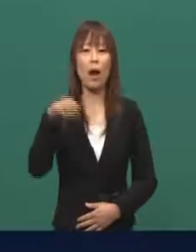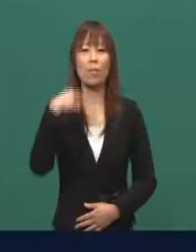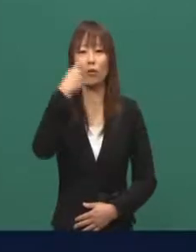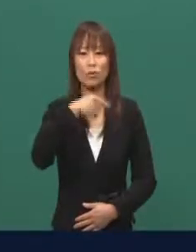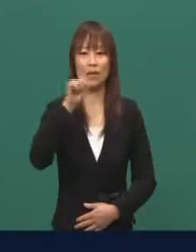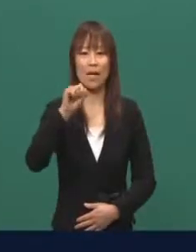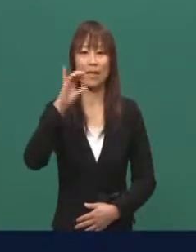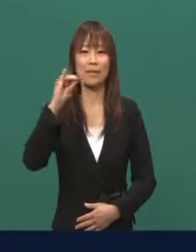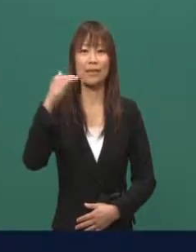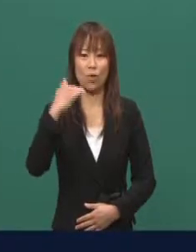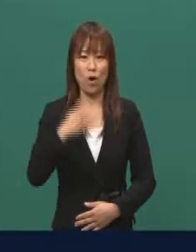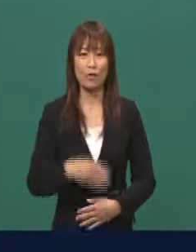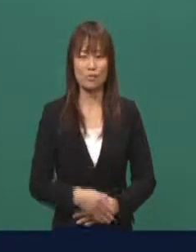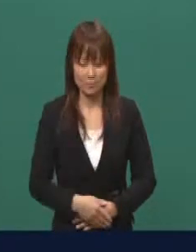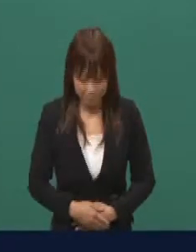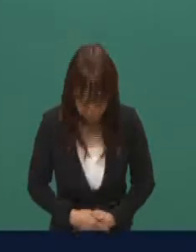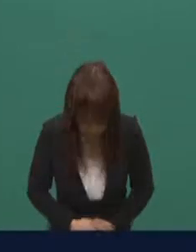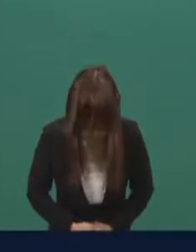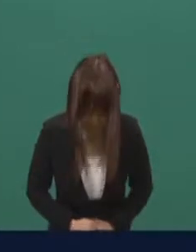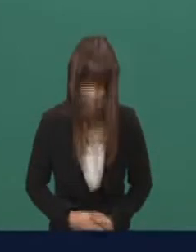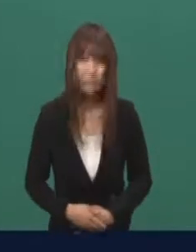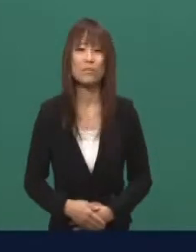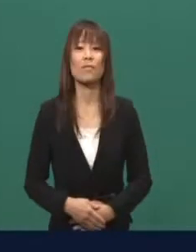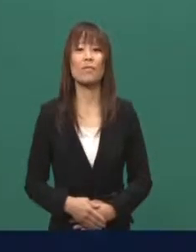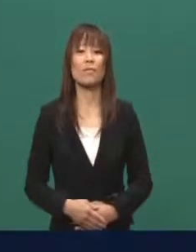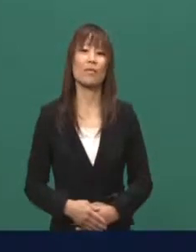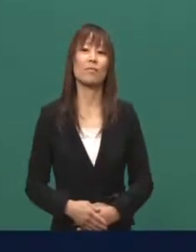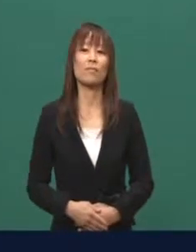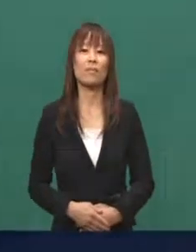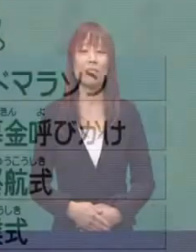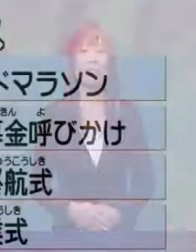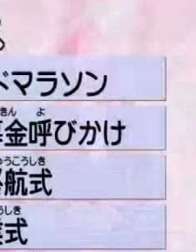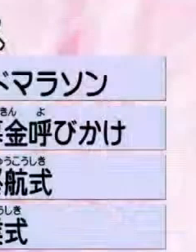今日は山口幸子がお伝えします。